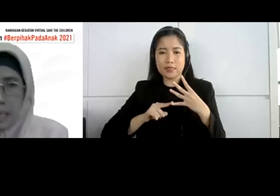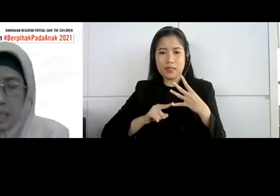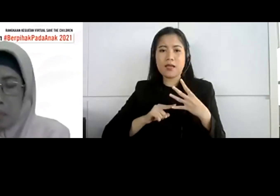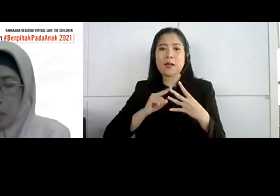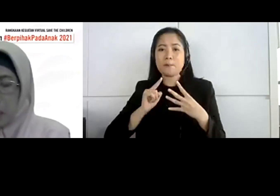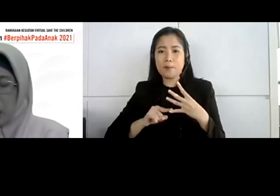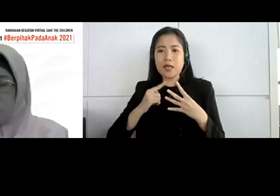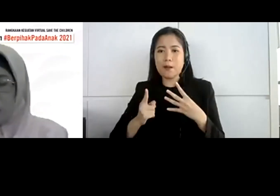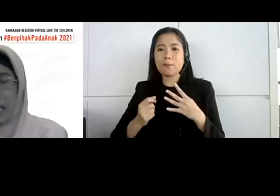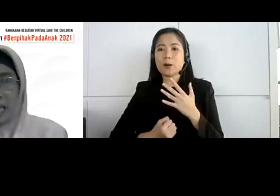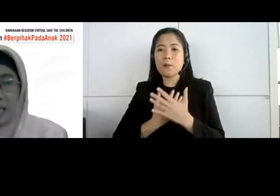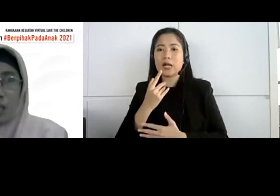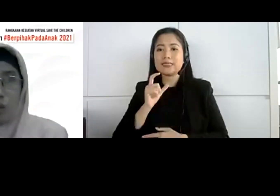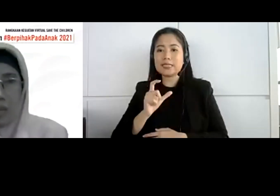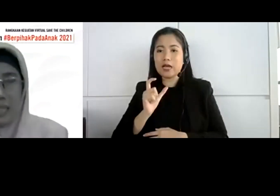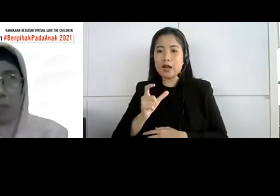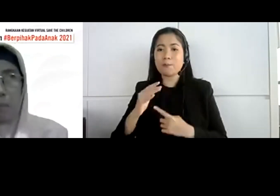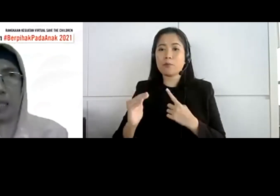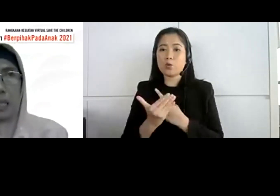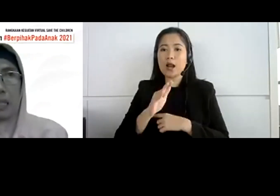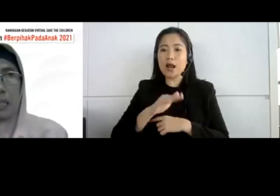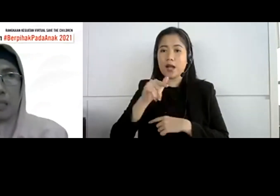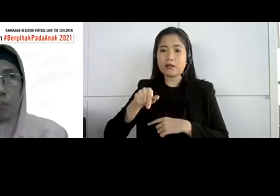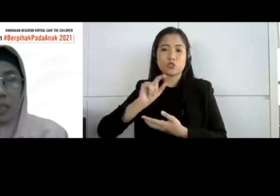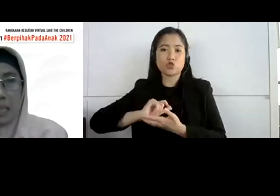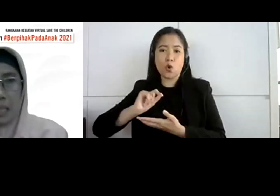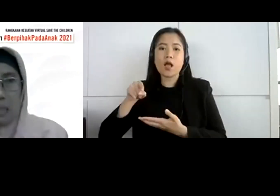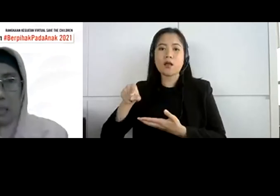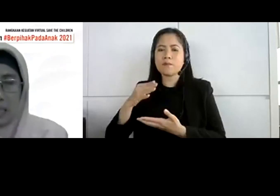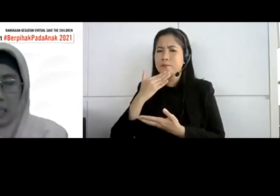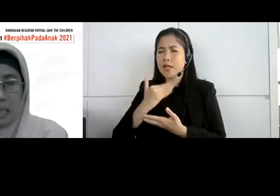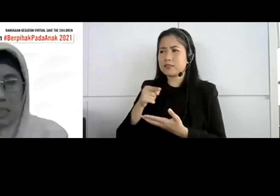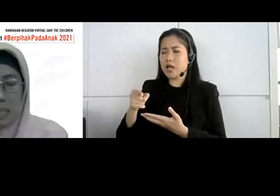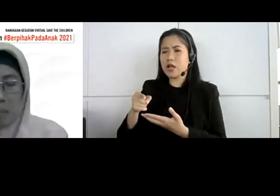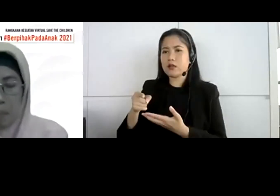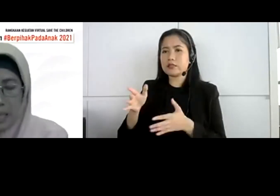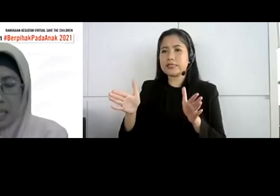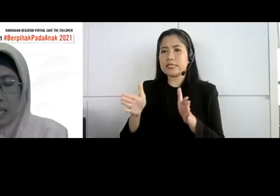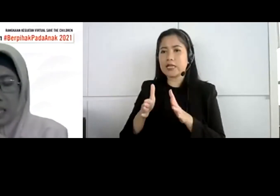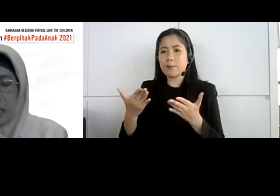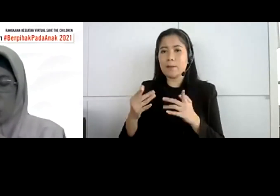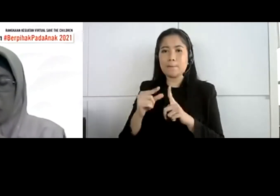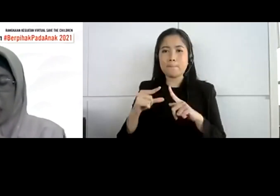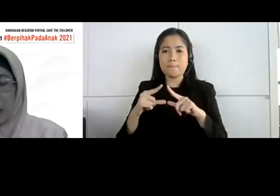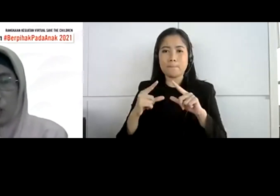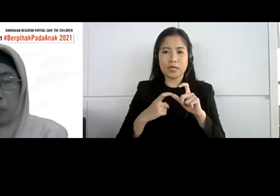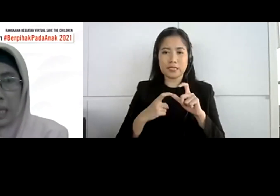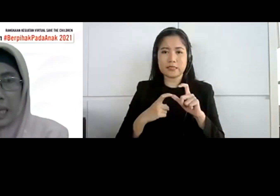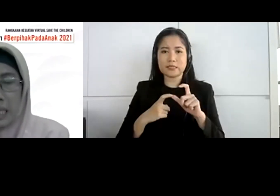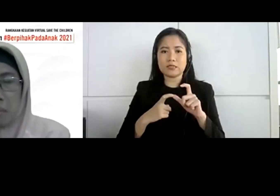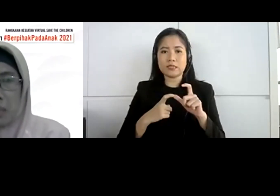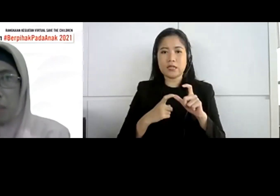mengembangkan mekanisme perlindungan anak sekolah yang biasa kita sebut dengan disingkat dengan PAS, yaitu